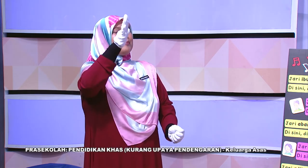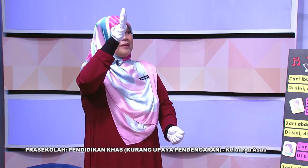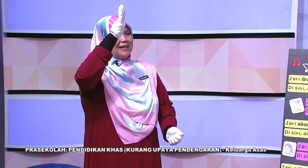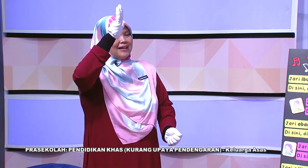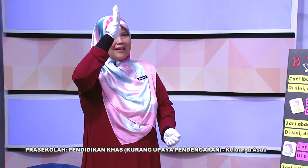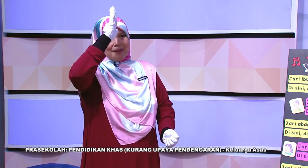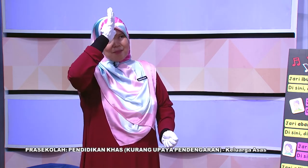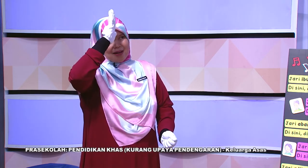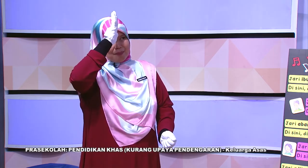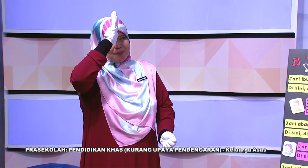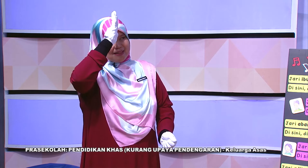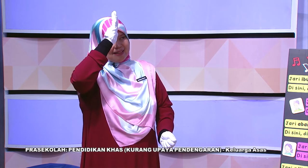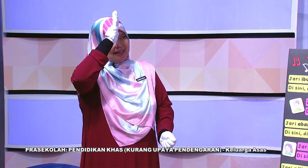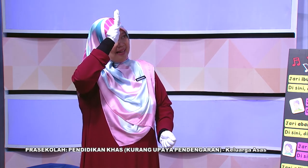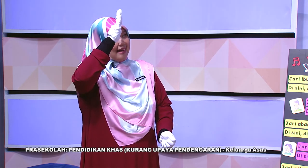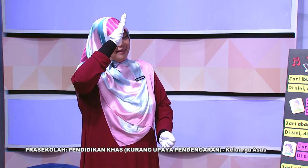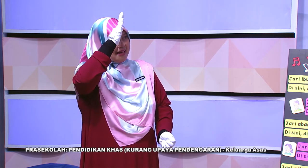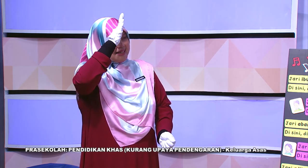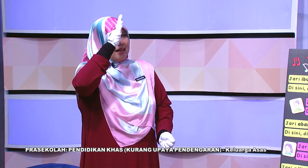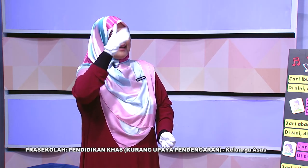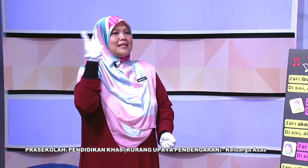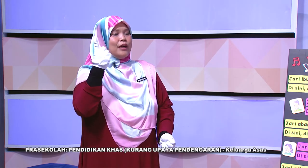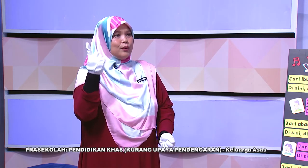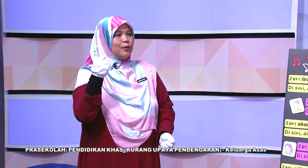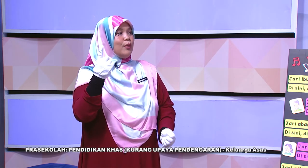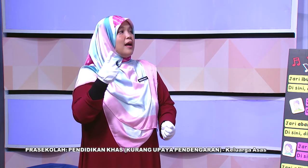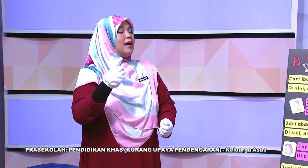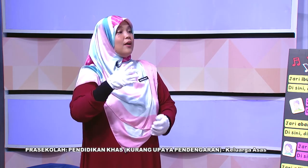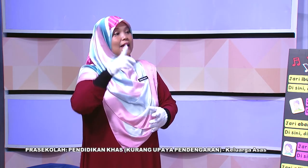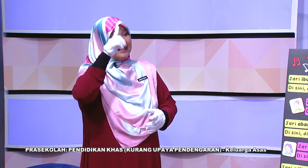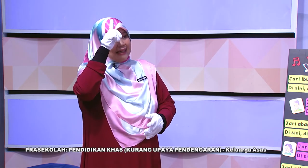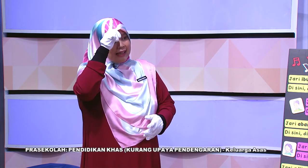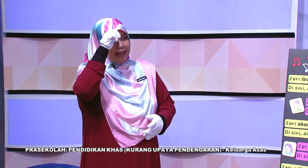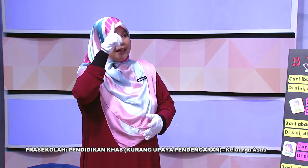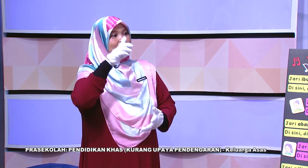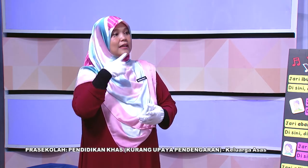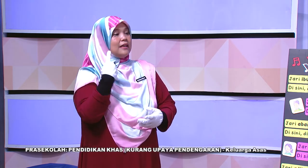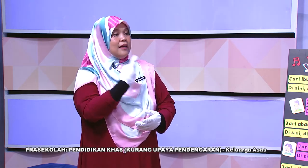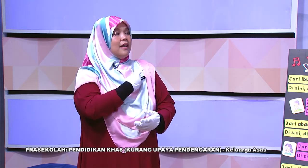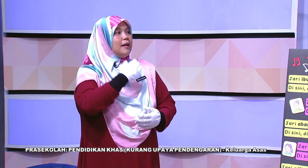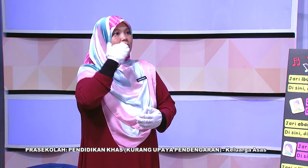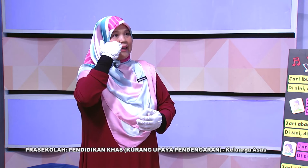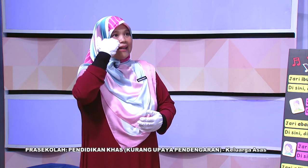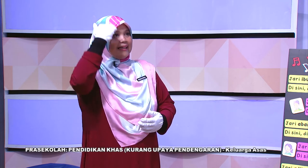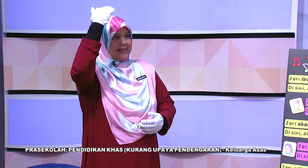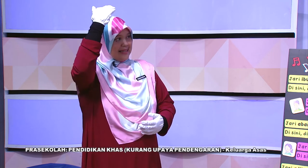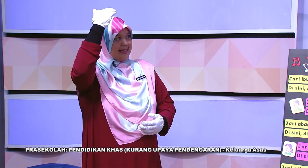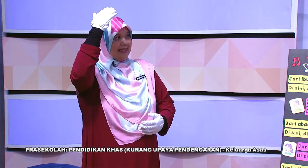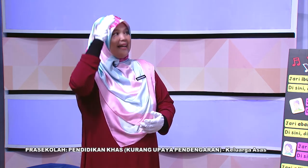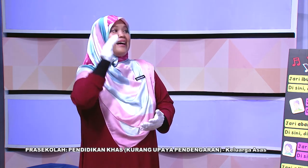baperki bab pekan di atas ke selalu kalau lelaki tipe bahagia atas bagi ada